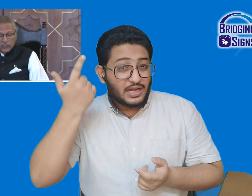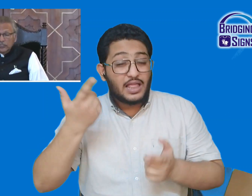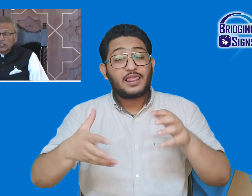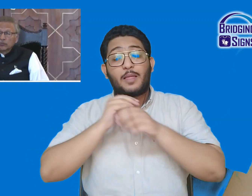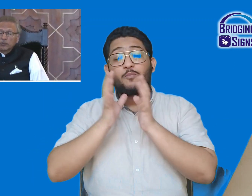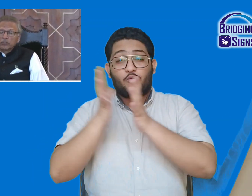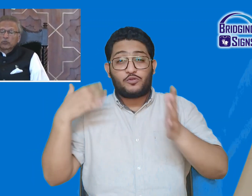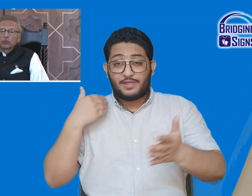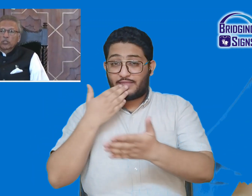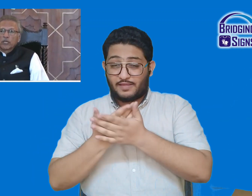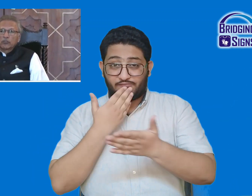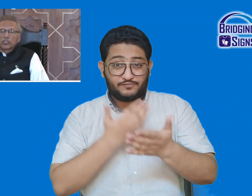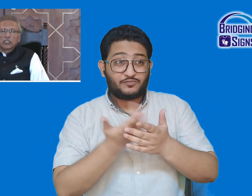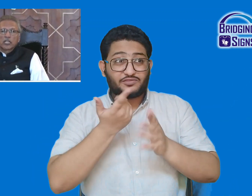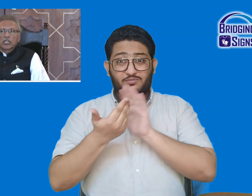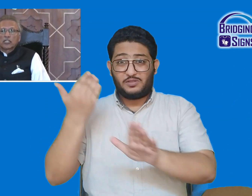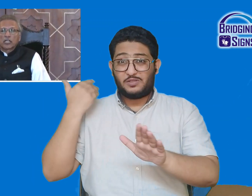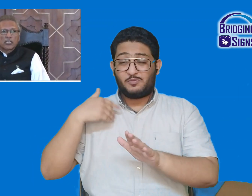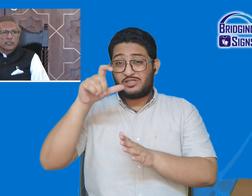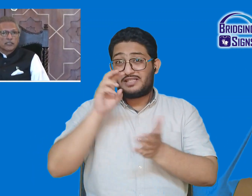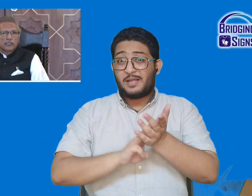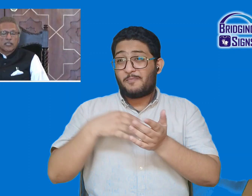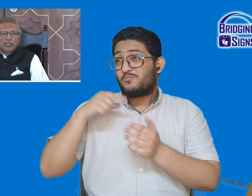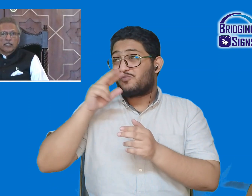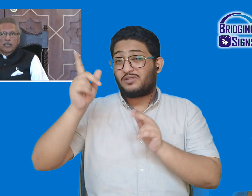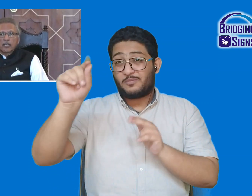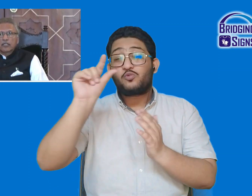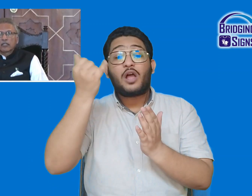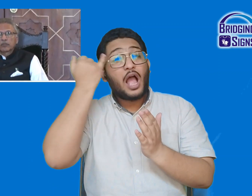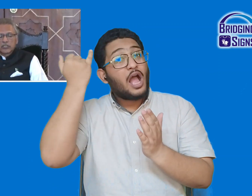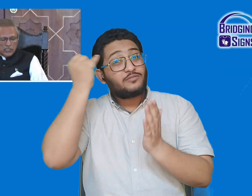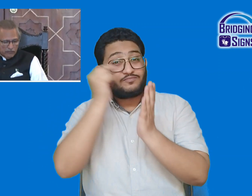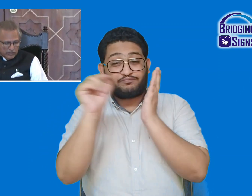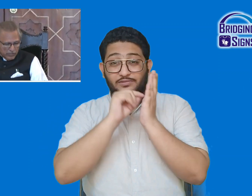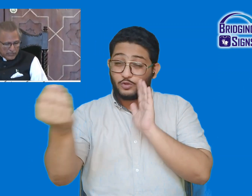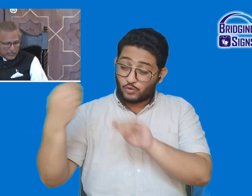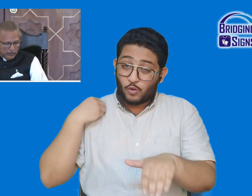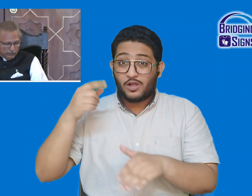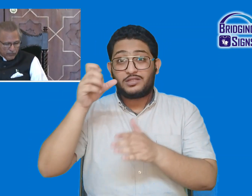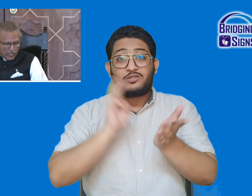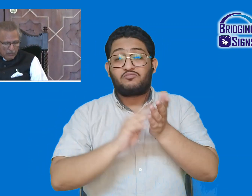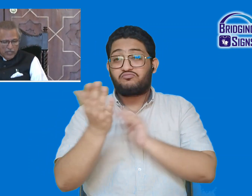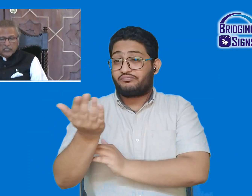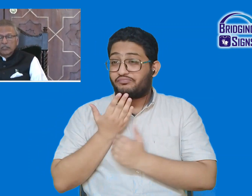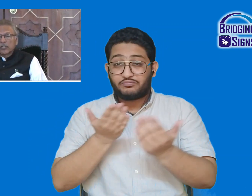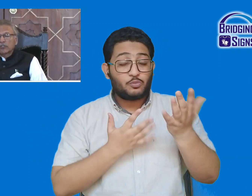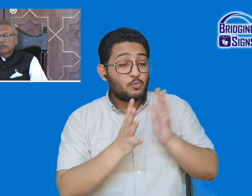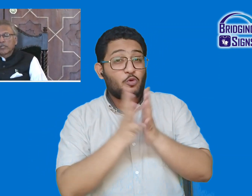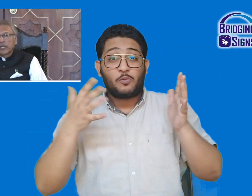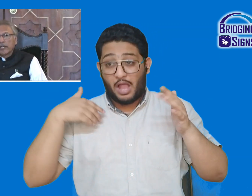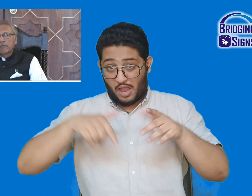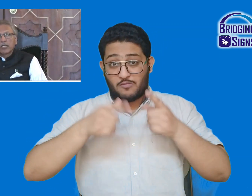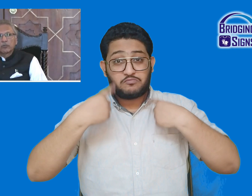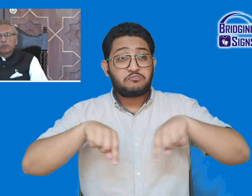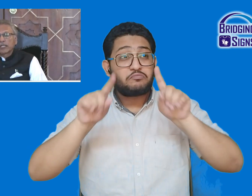چیف منسٹرز کا یوں بھی مشکور ہوں کہ میں نے ان سے کل درخواست کی تھی کہ لکھ کر اپنی تجاویز بھیج دیں۔ میں سمجھتا ہوں کہ